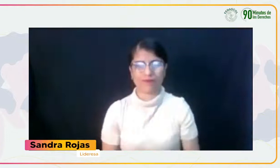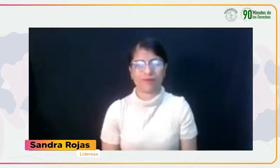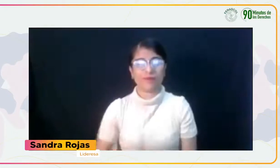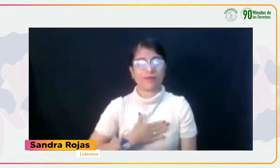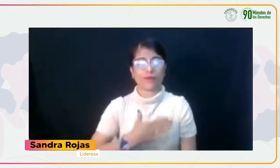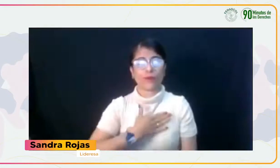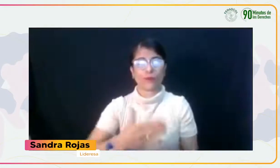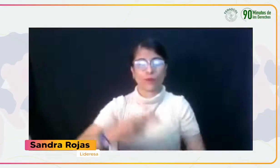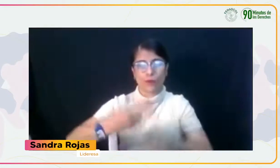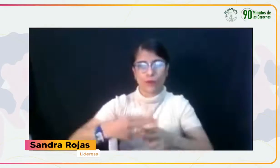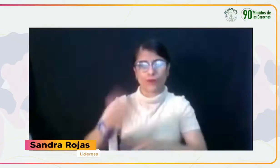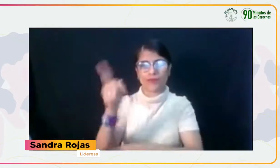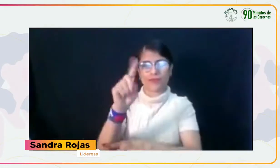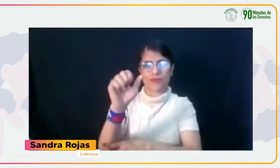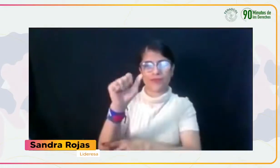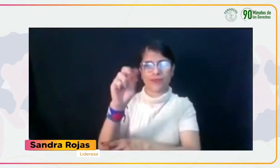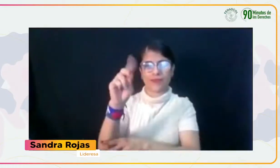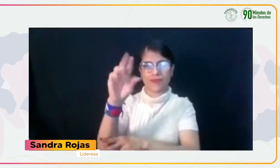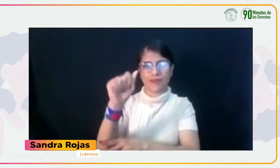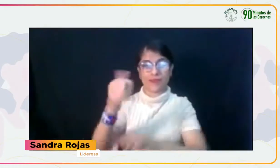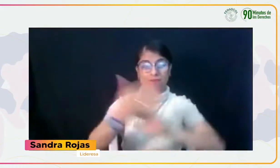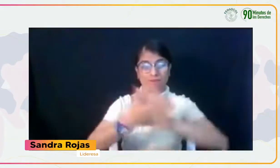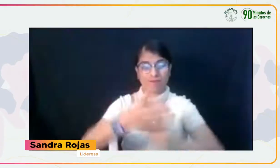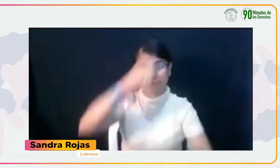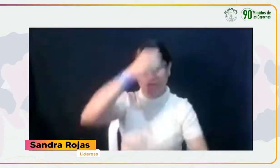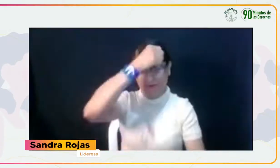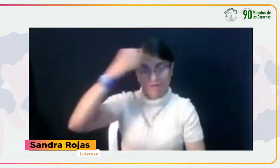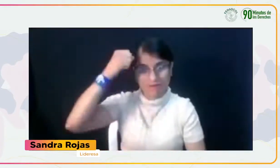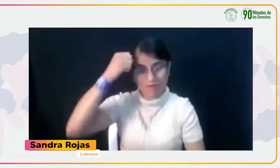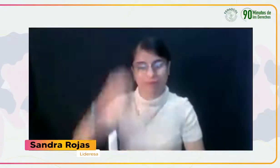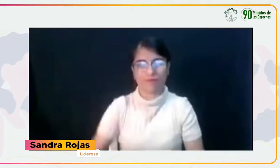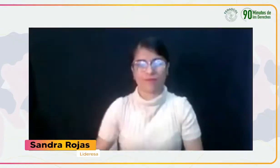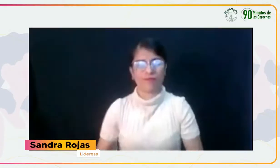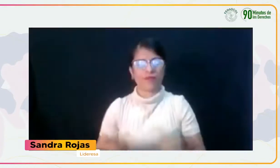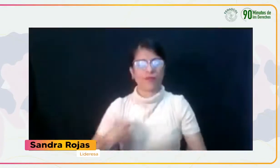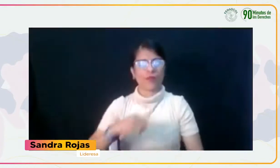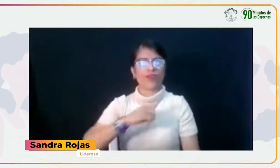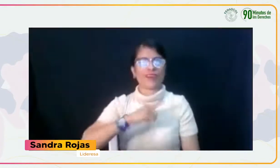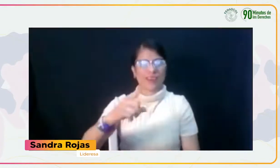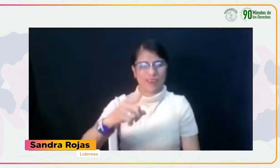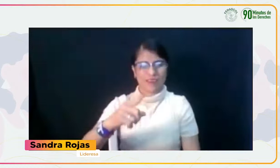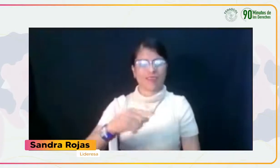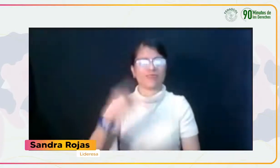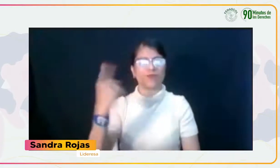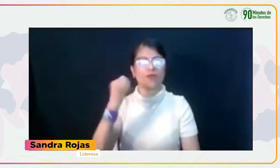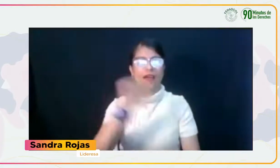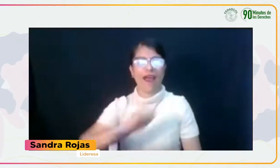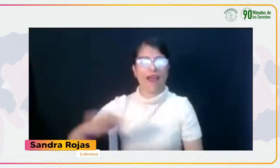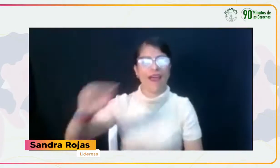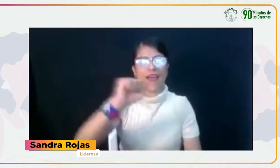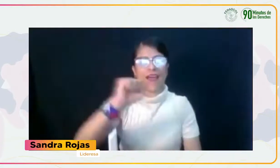comunidad sorda, un saludo. Me presento, mi nombre es Sandra, mi seña es esta, yo soy